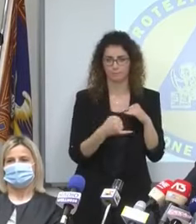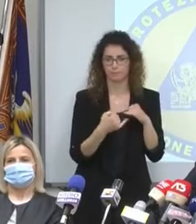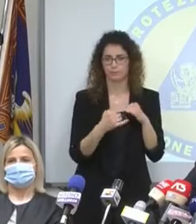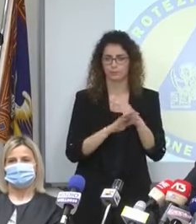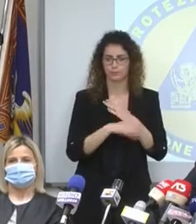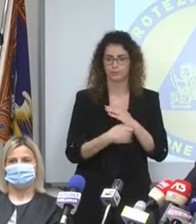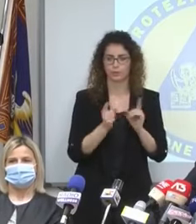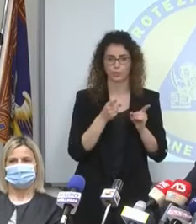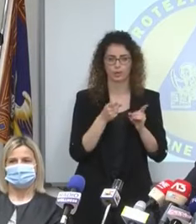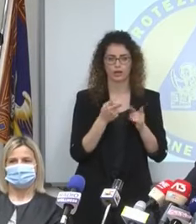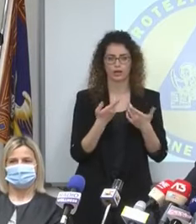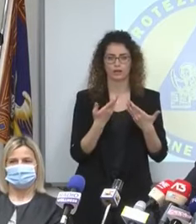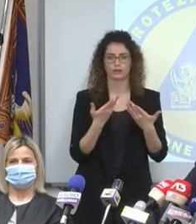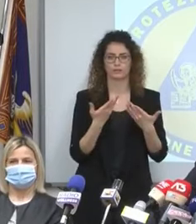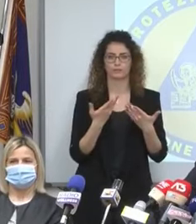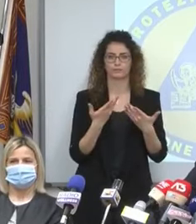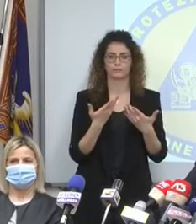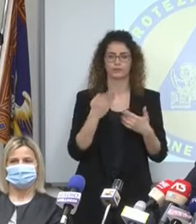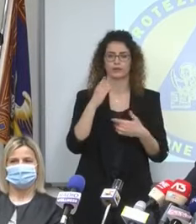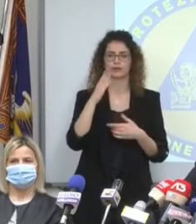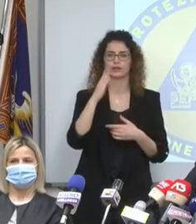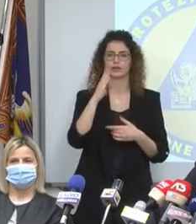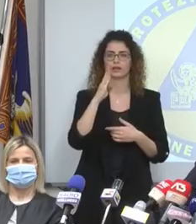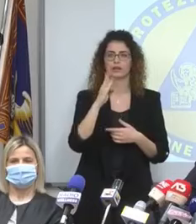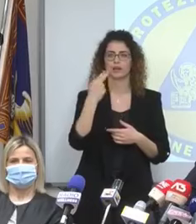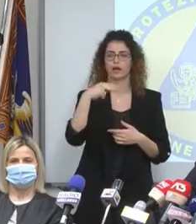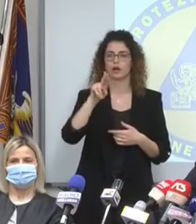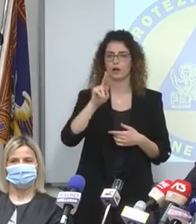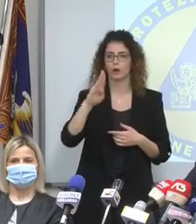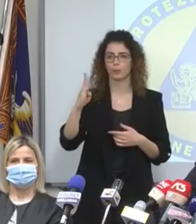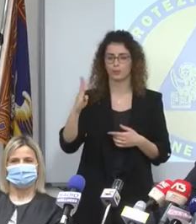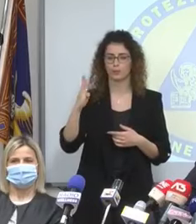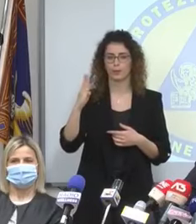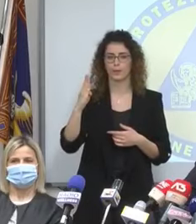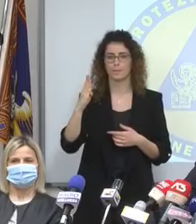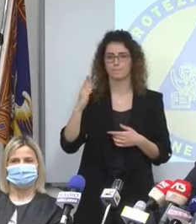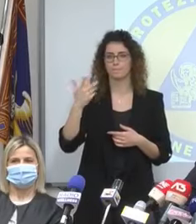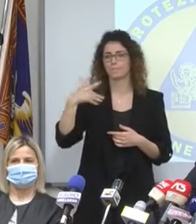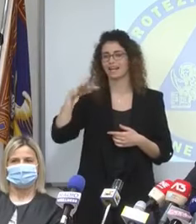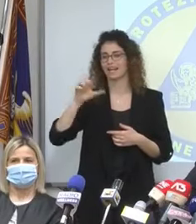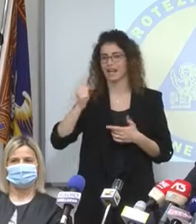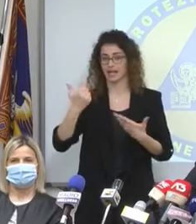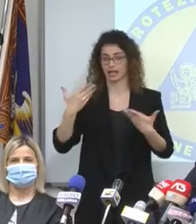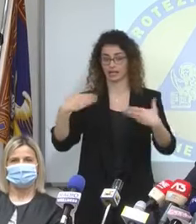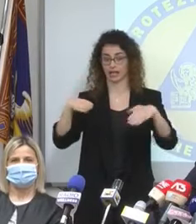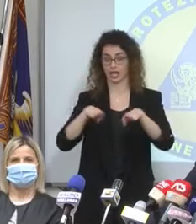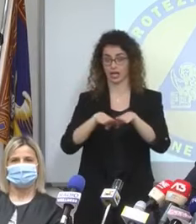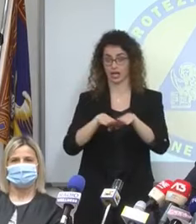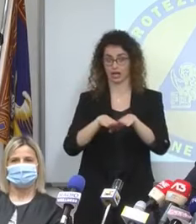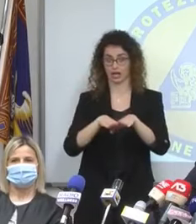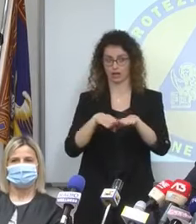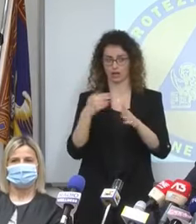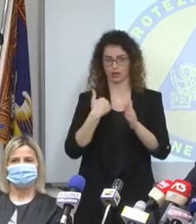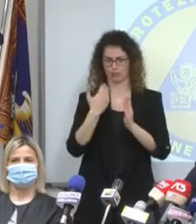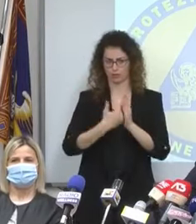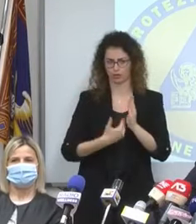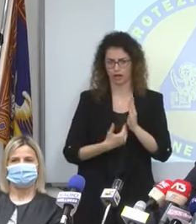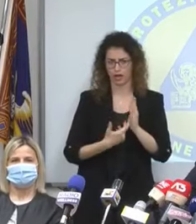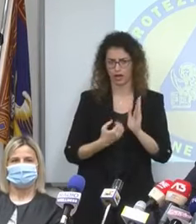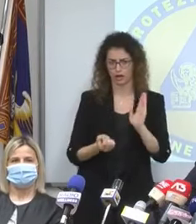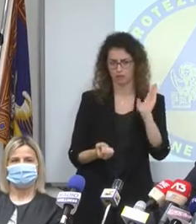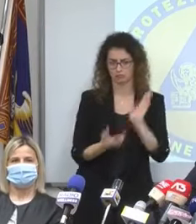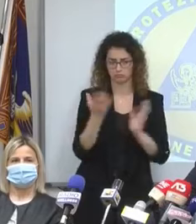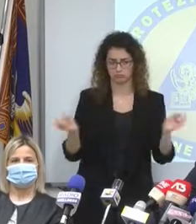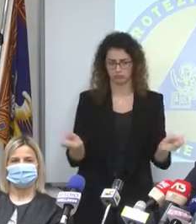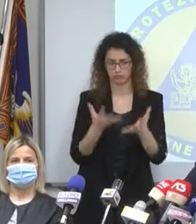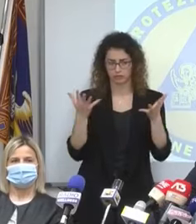ma il fatto che sia stato chiuso l'hub di Marghera, cioè, era previsto, è successo all'improvviso, è